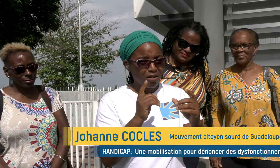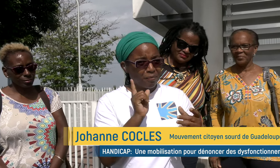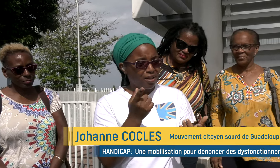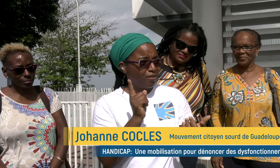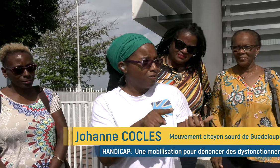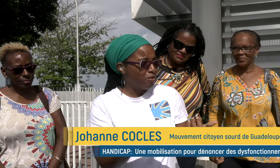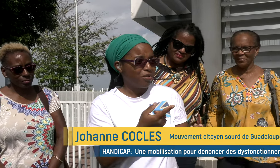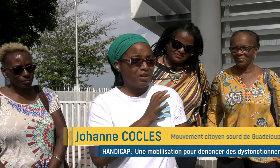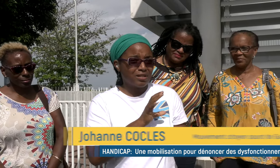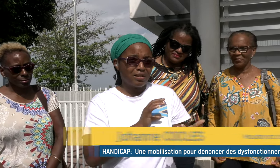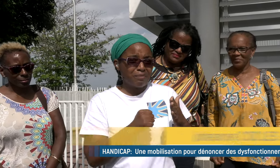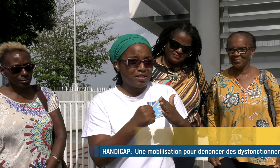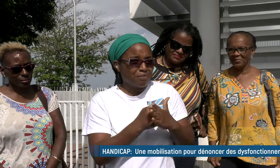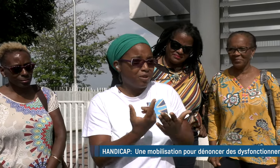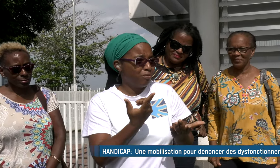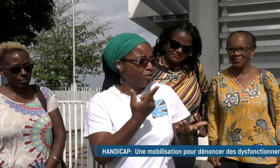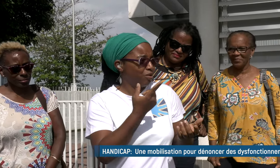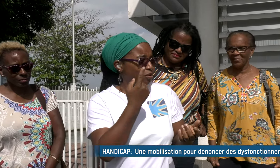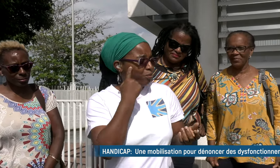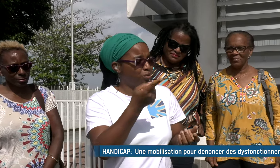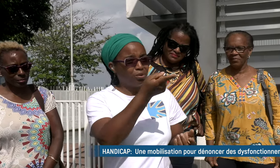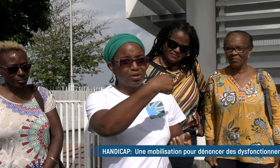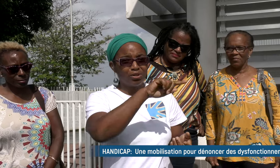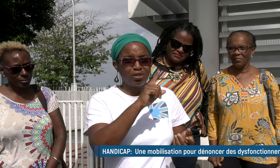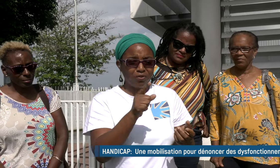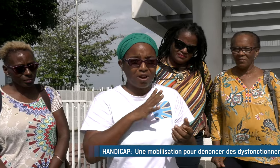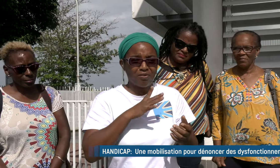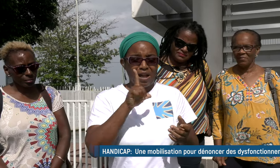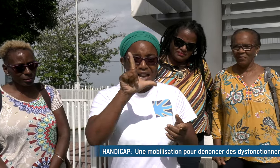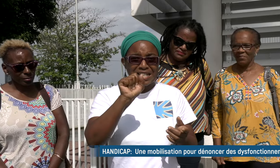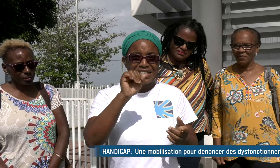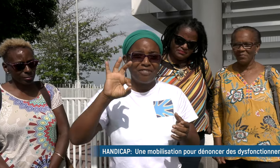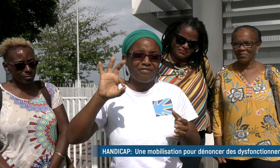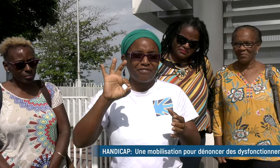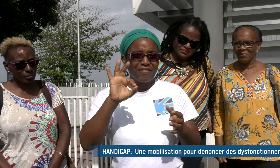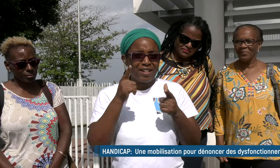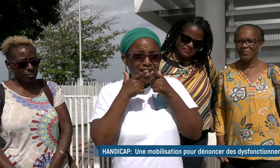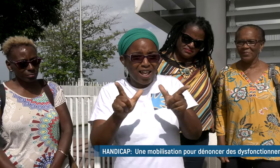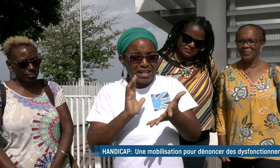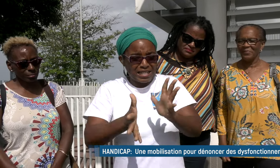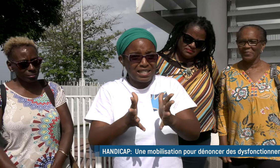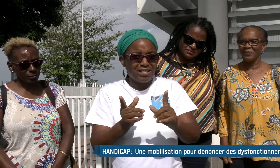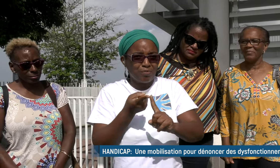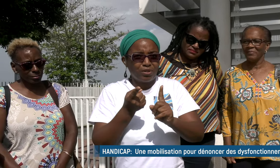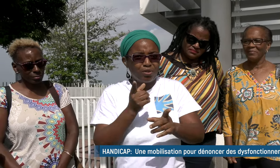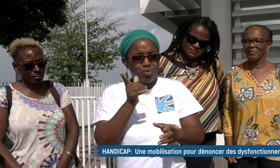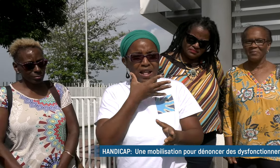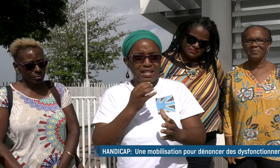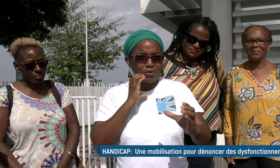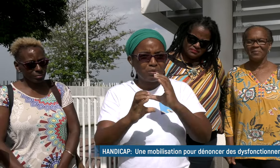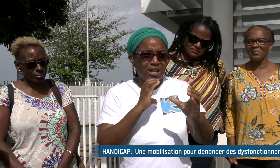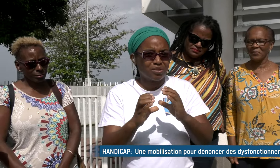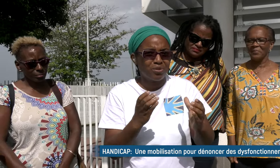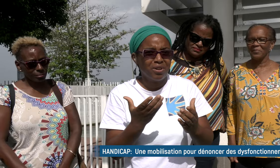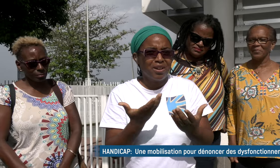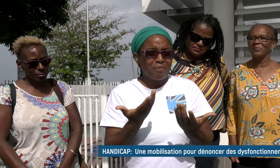pas accueilli. Donc, il faut avoir un service minimum en langue des signes. Donc quelqu'un qui maîtrise la